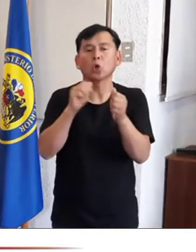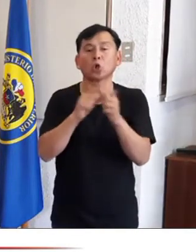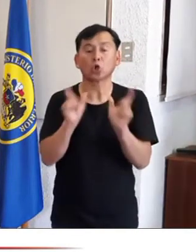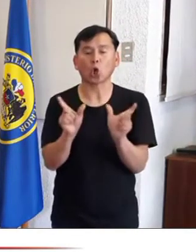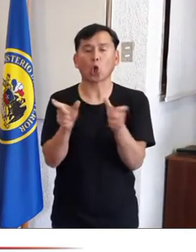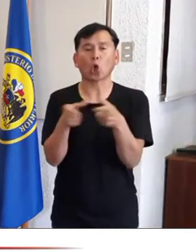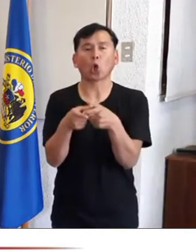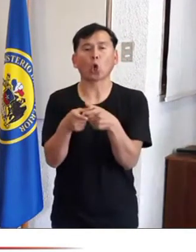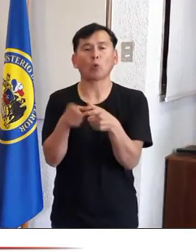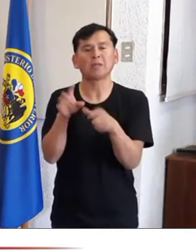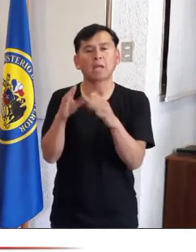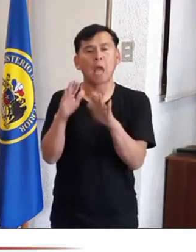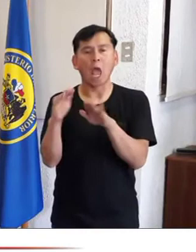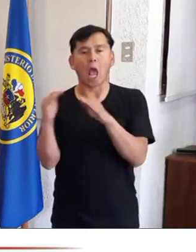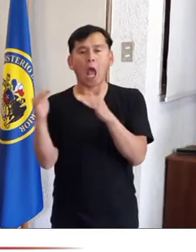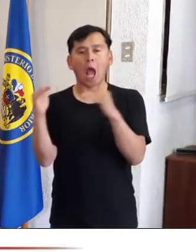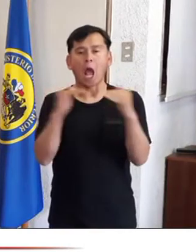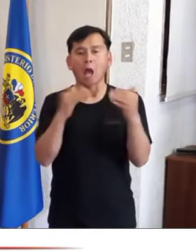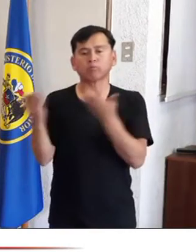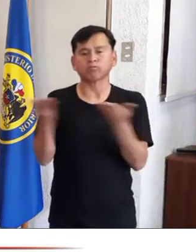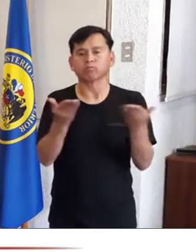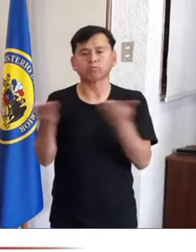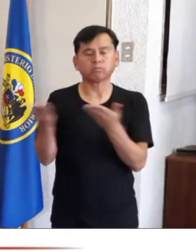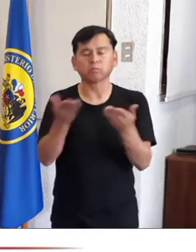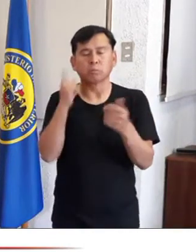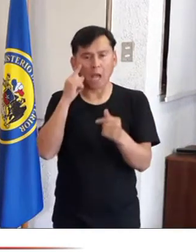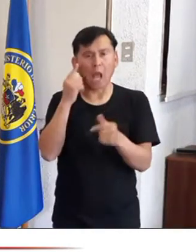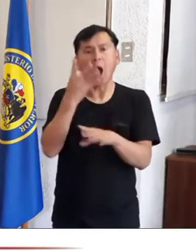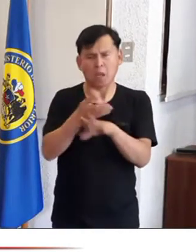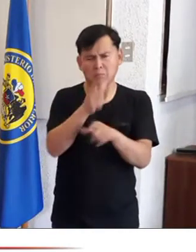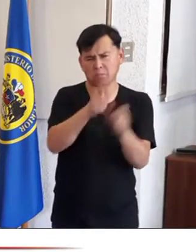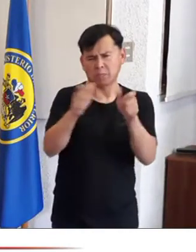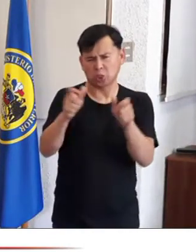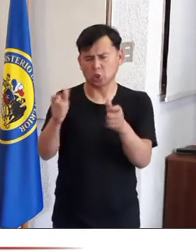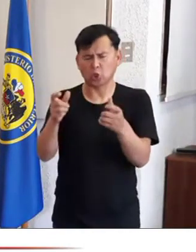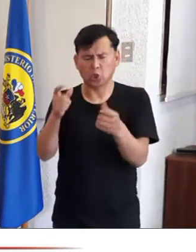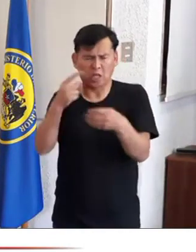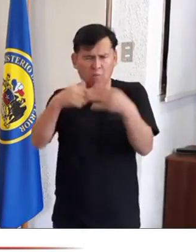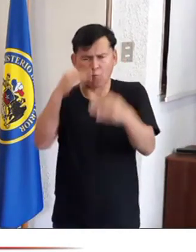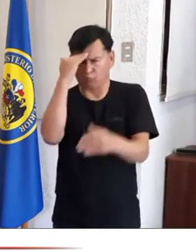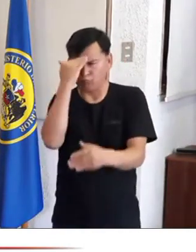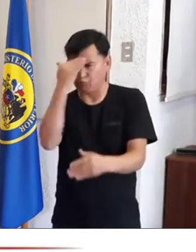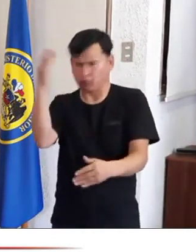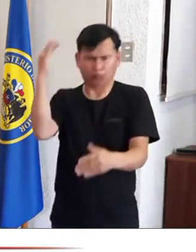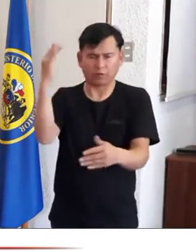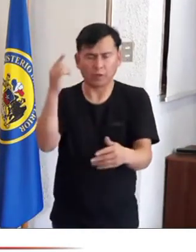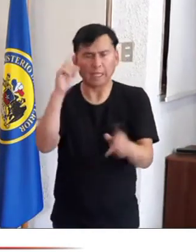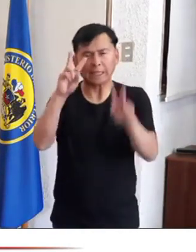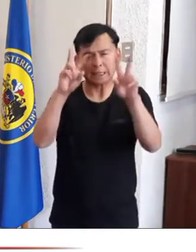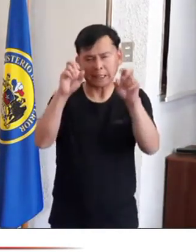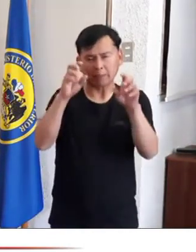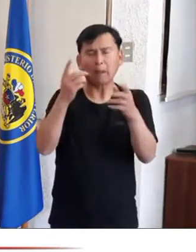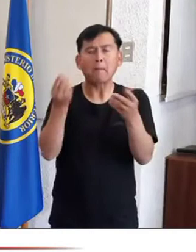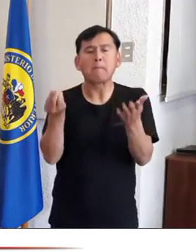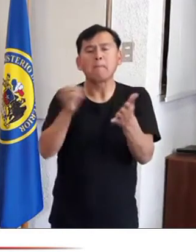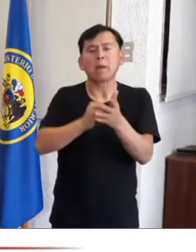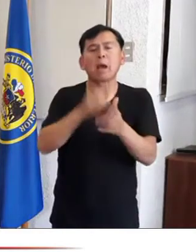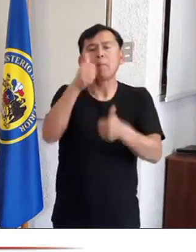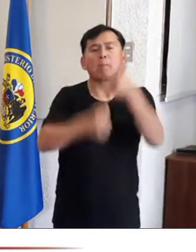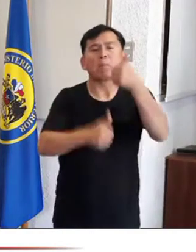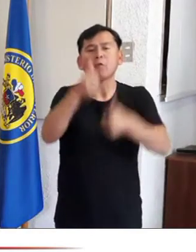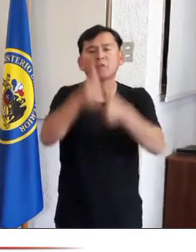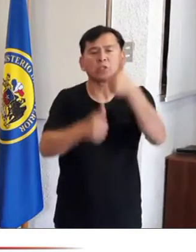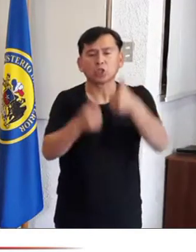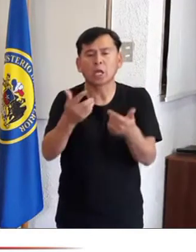comité asesor, en el cual hay bastantes personas, epidemiólogos, personas de prestigio, más los profesionales de la